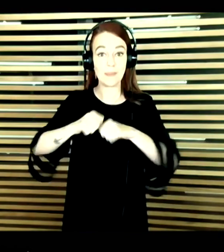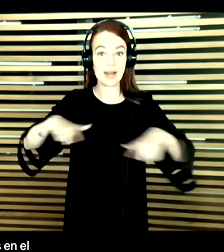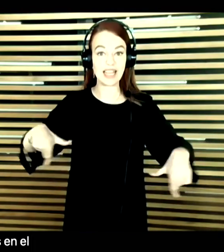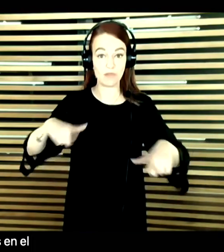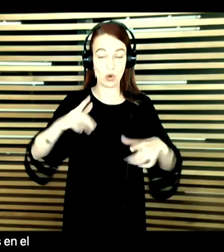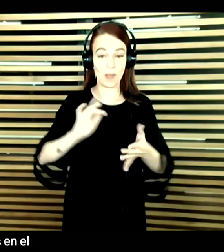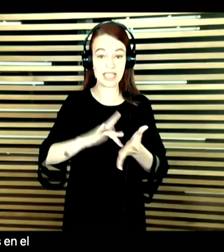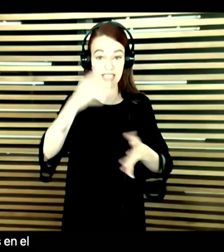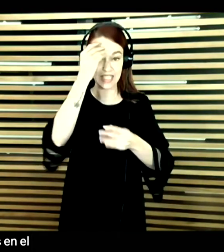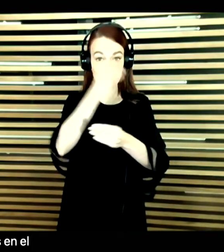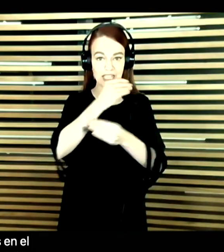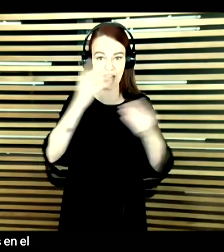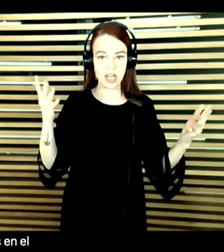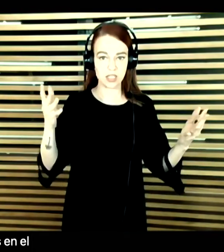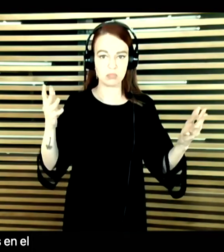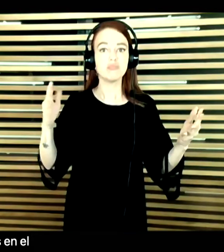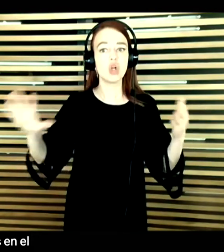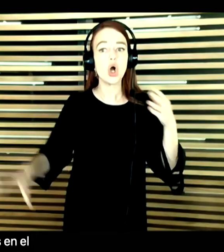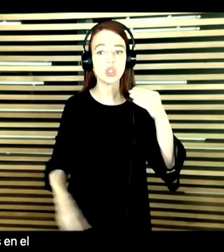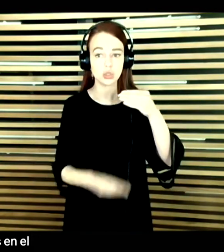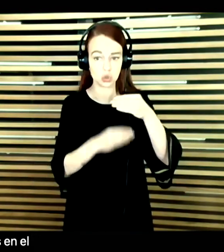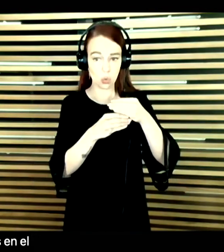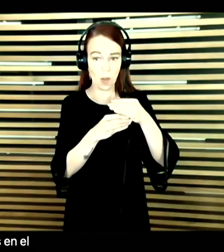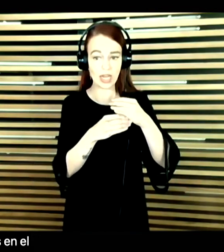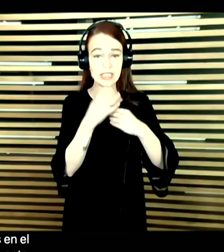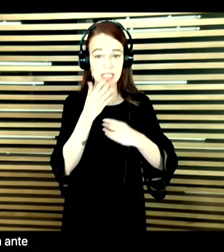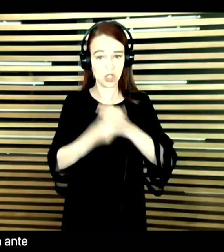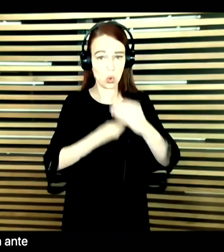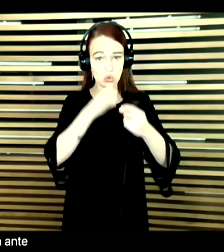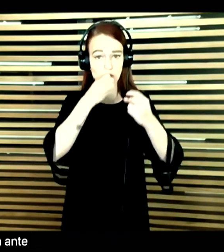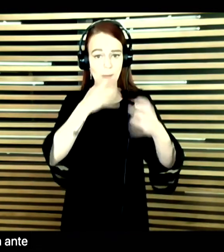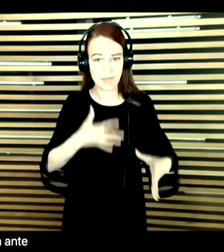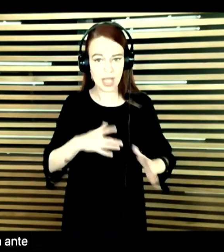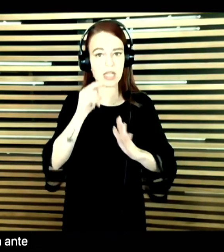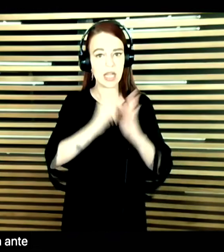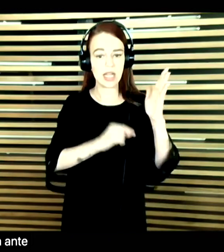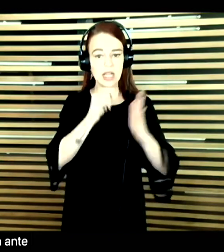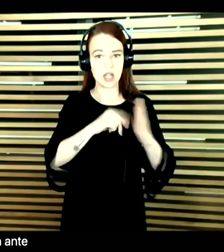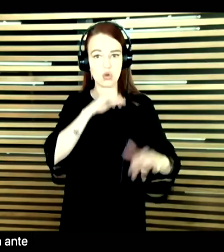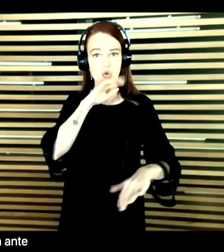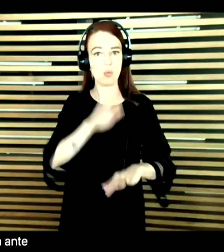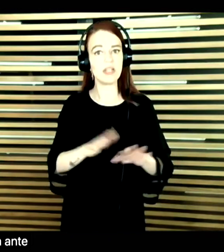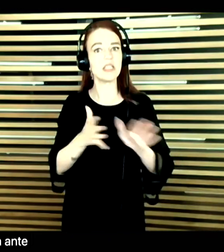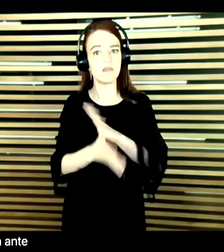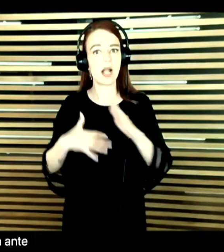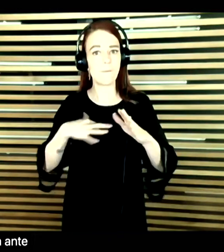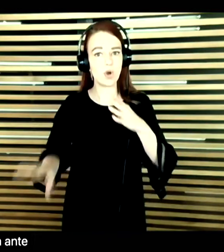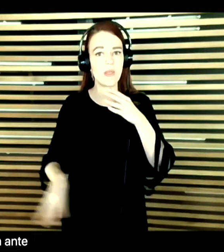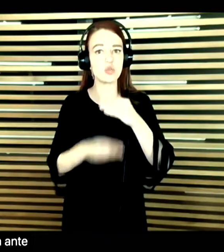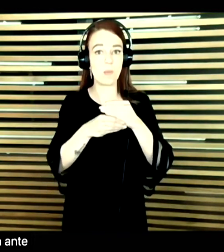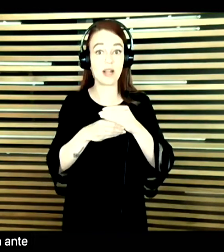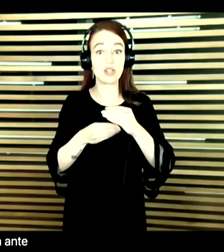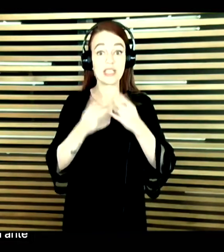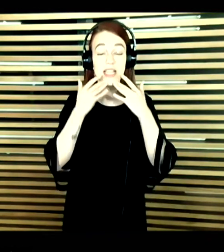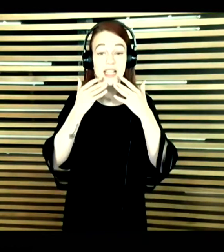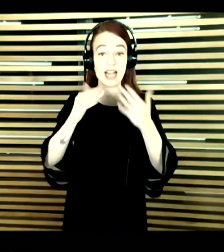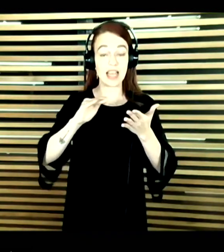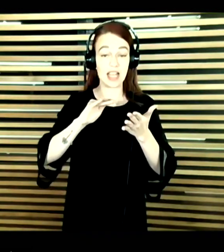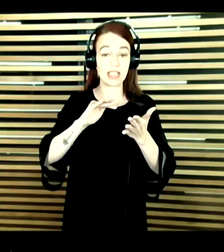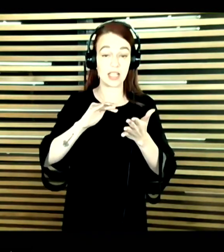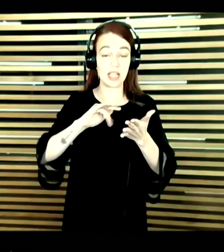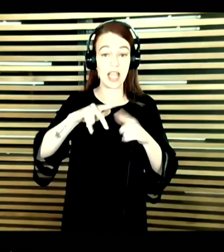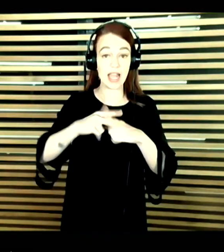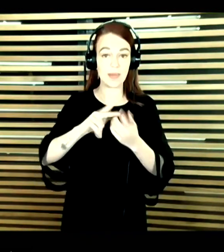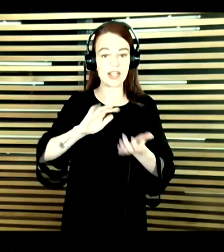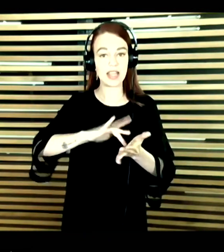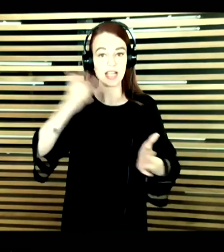duda suman, usadas con equilibrio y criterio, y nos van a ayudar a amplificar la participación de los